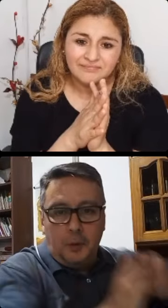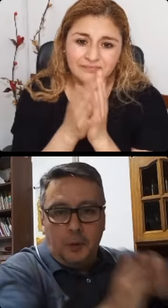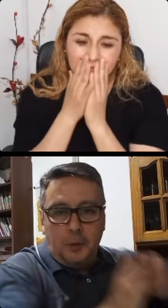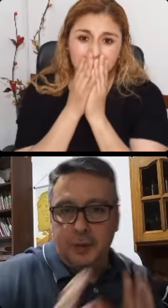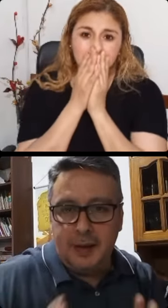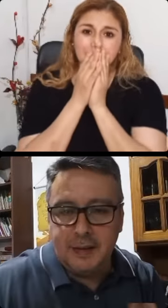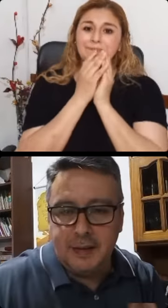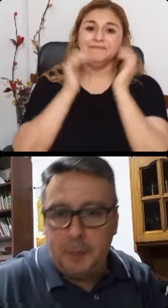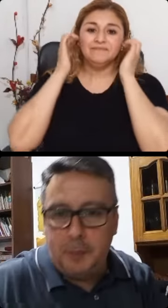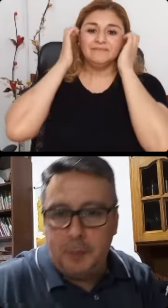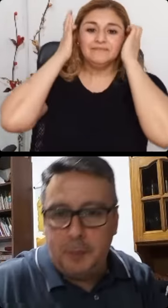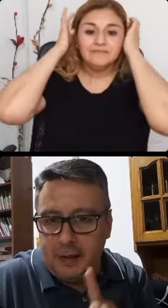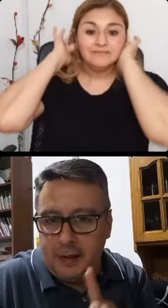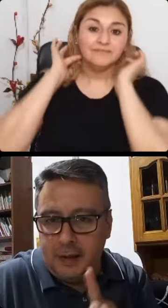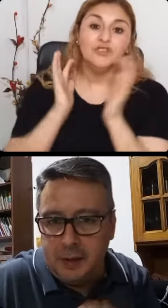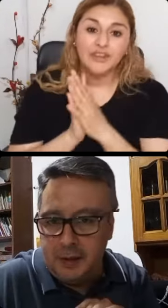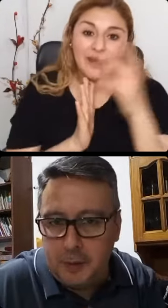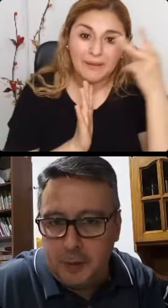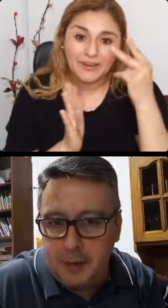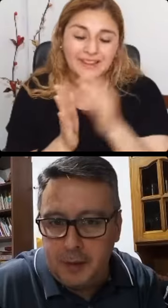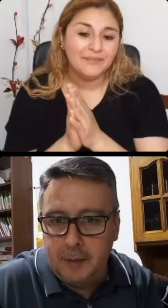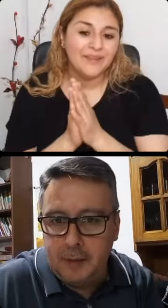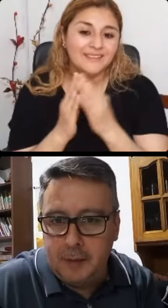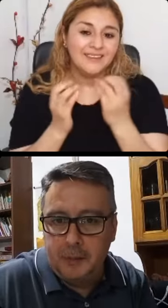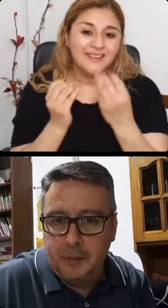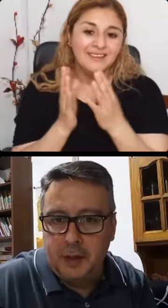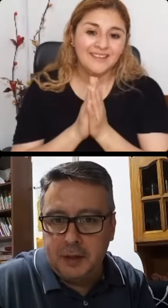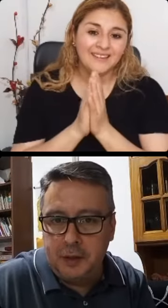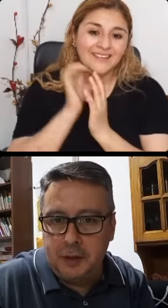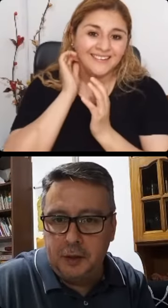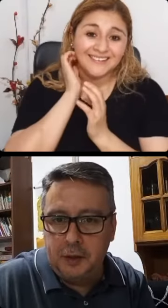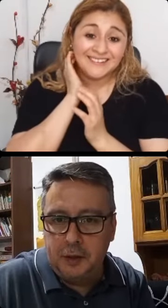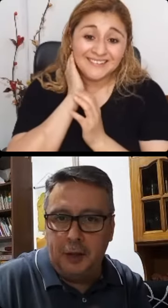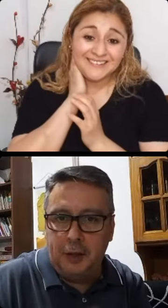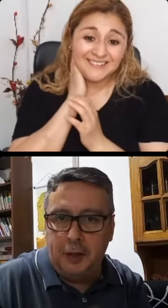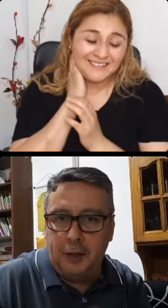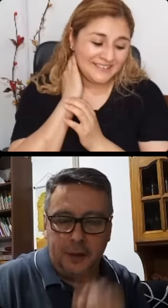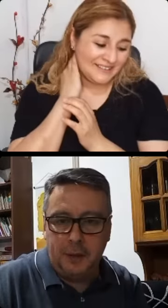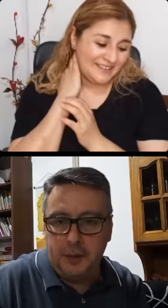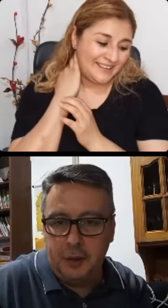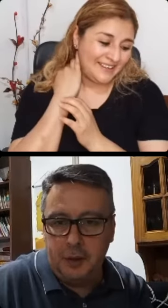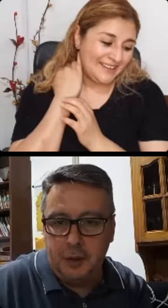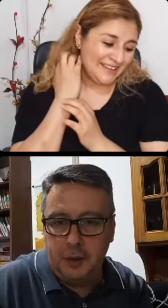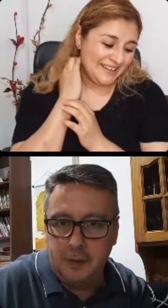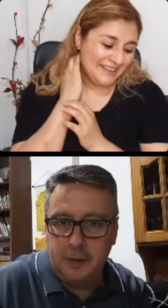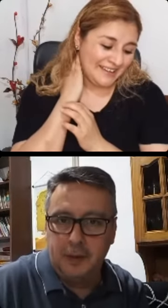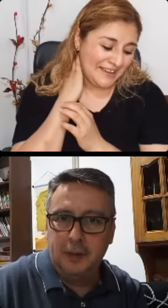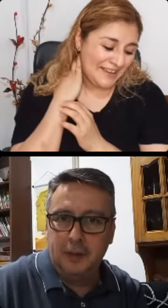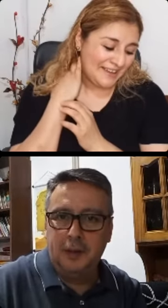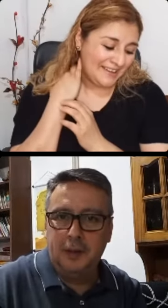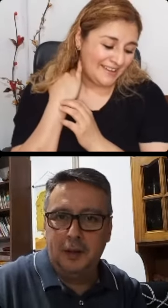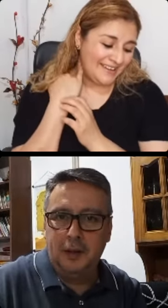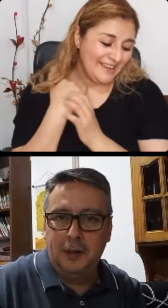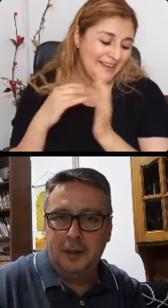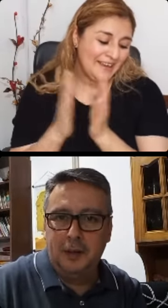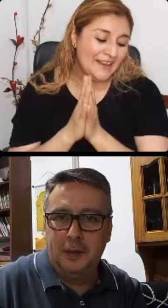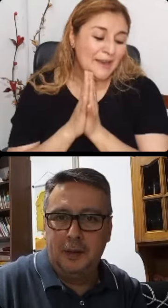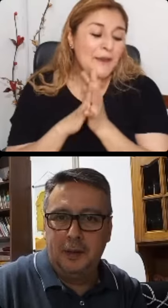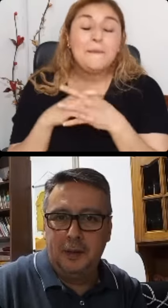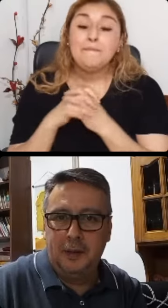como como quieras hacer pero aparentemente no está Paula porque si no después no me tampoco respondió no no no